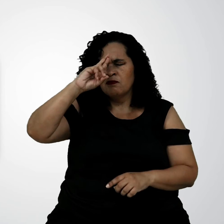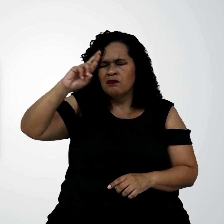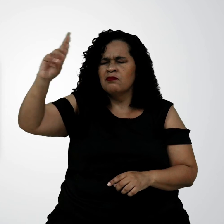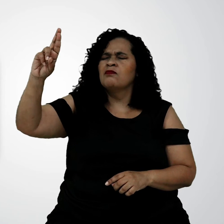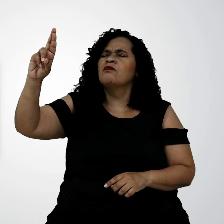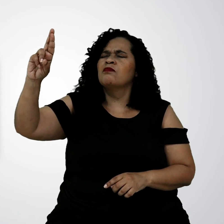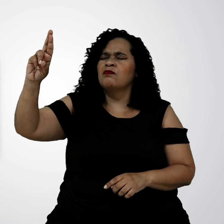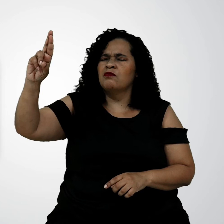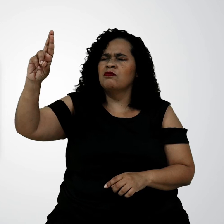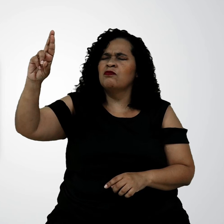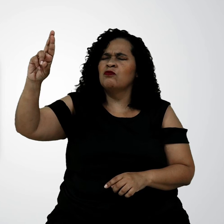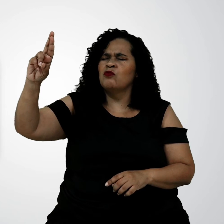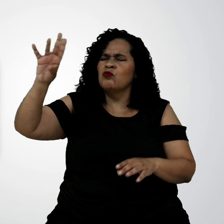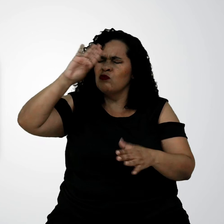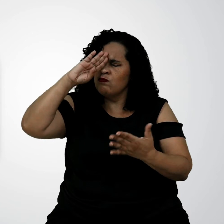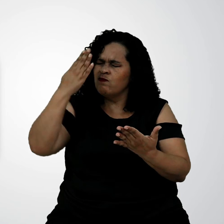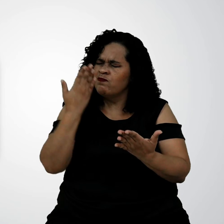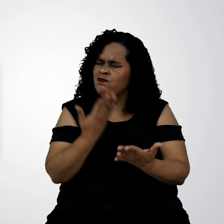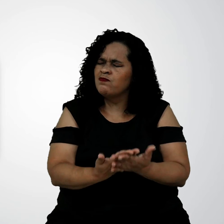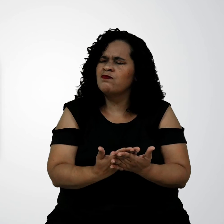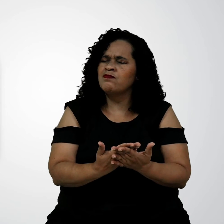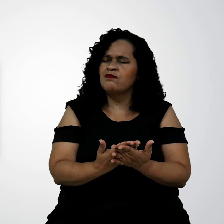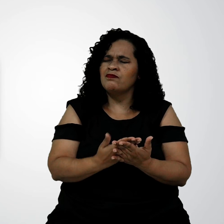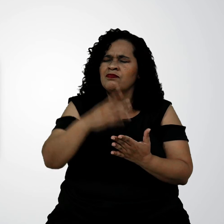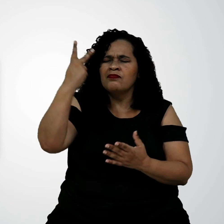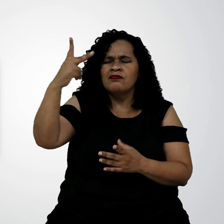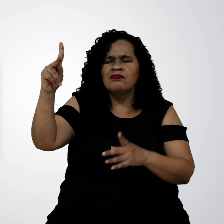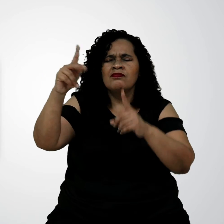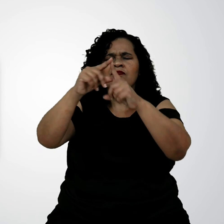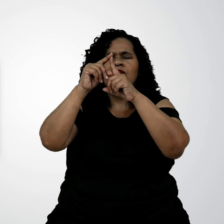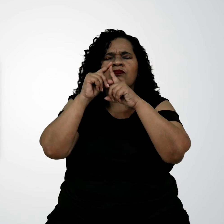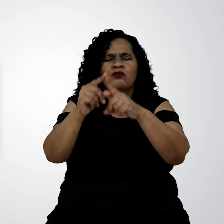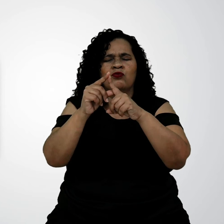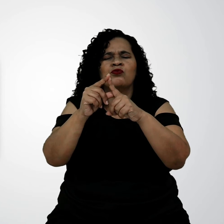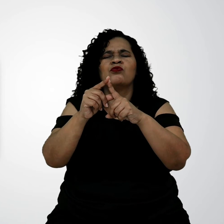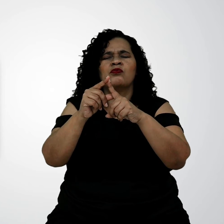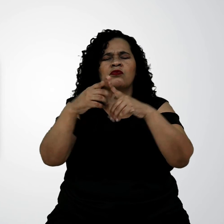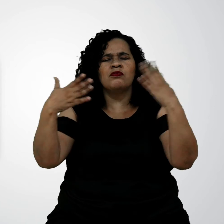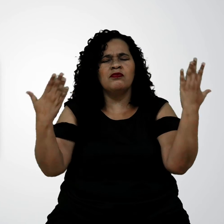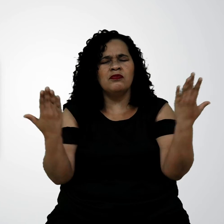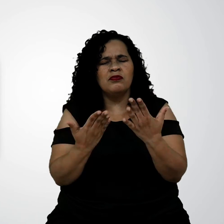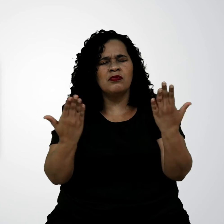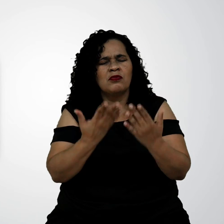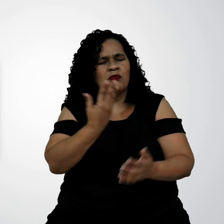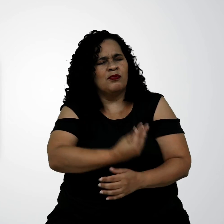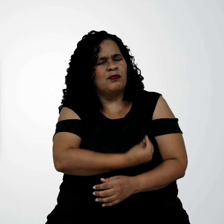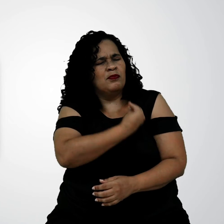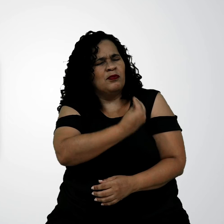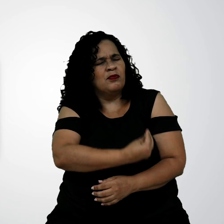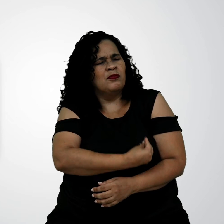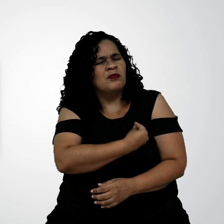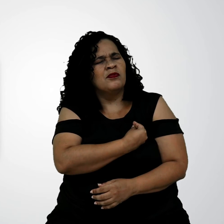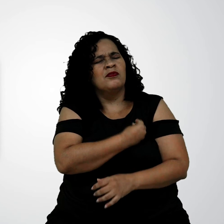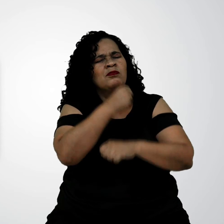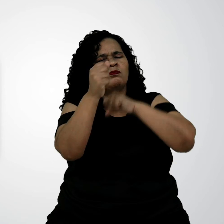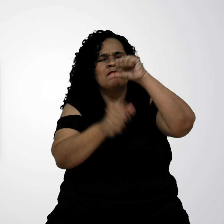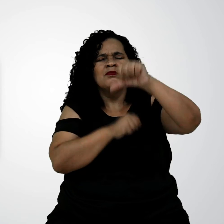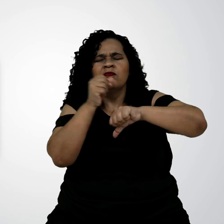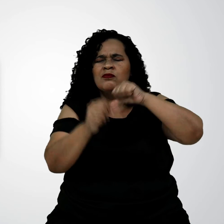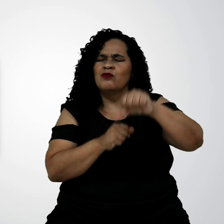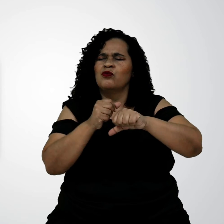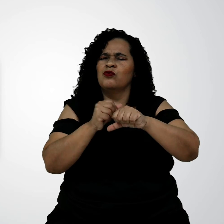ouvir, e eles ouviram a Tua palavra, Senhor, e que gere isso na vida deles, fé suficiente para